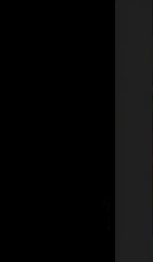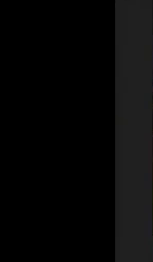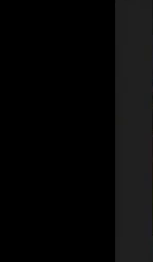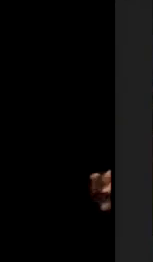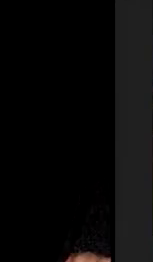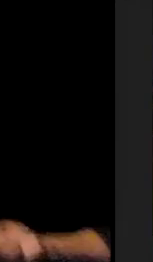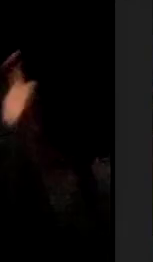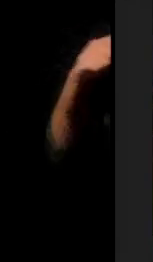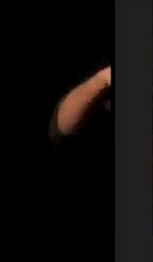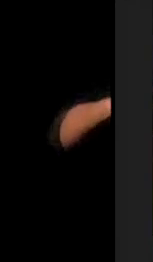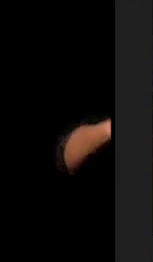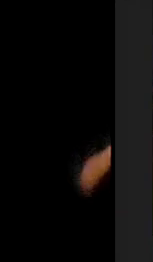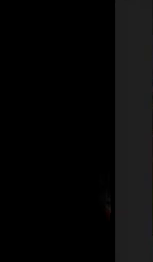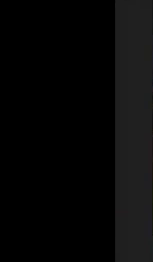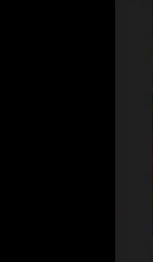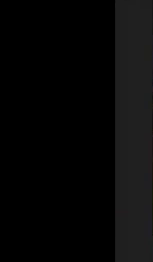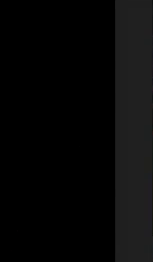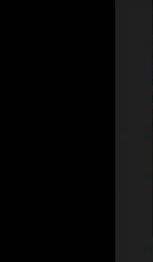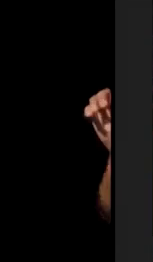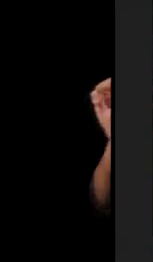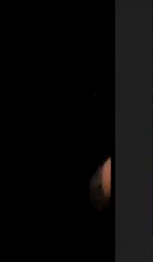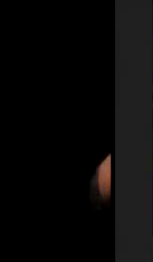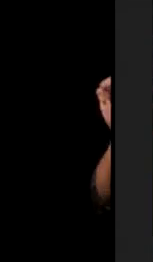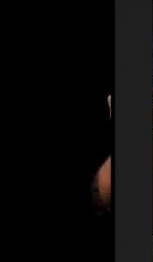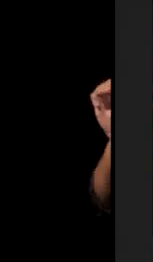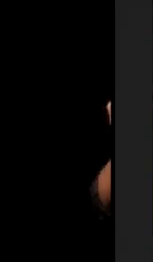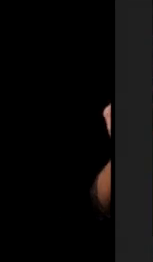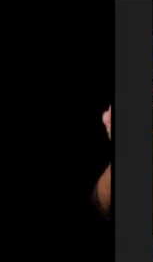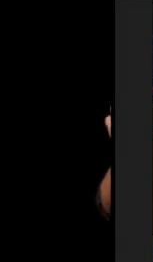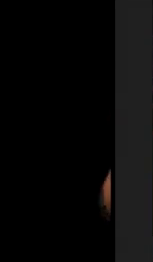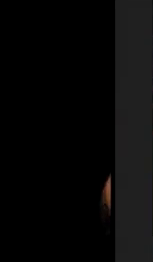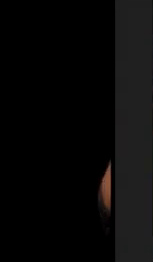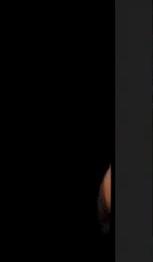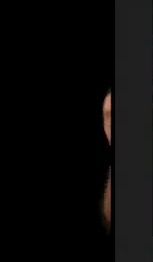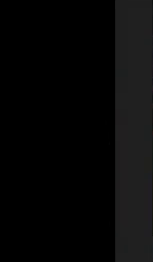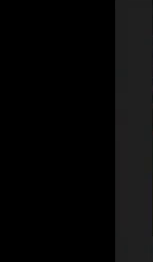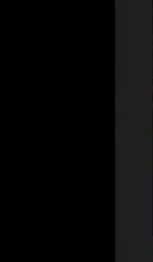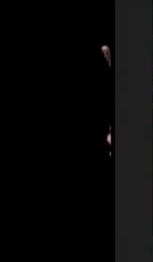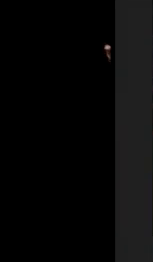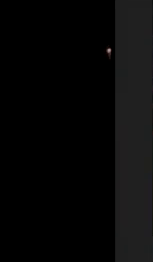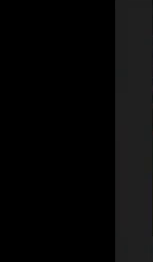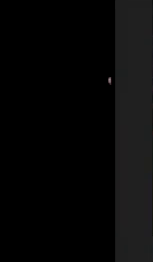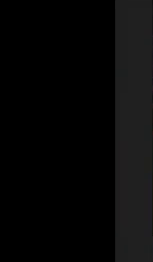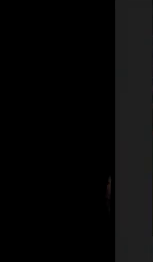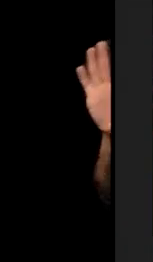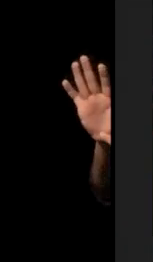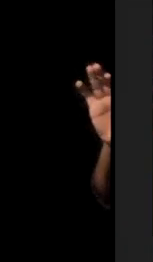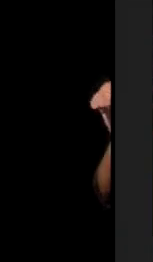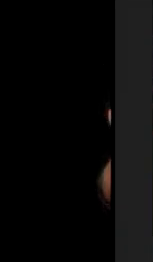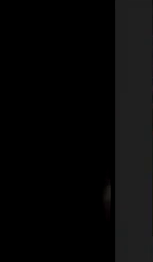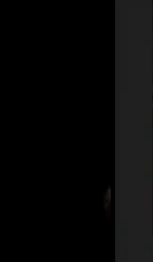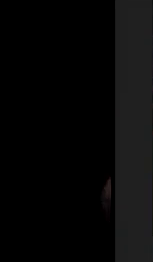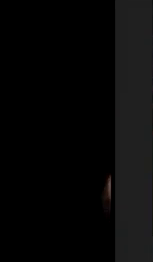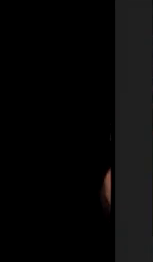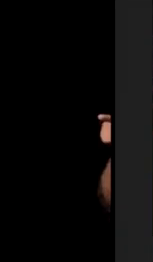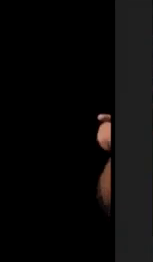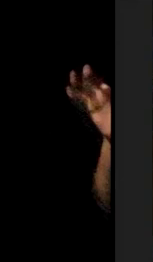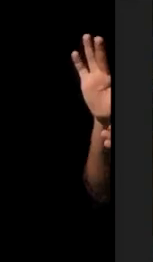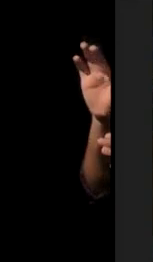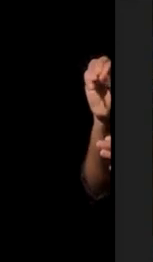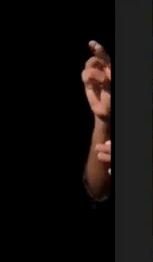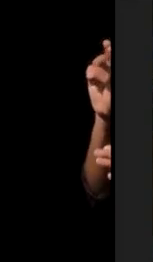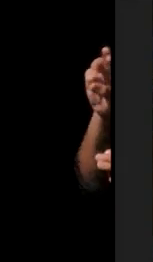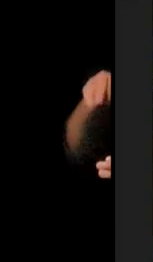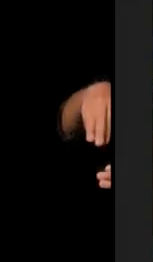do recesso o edital vai ser lançado e no edital tem lá um link de um Google forms onde eles preenchem